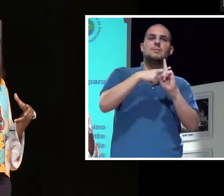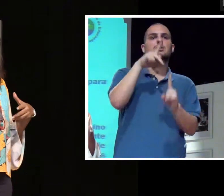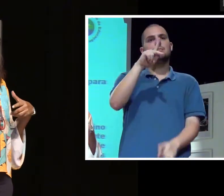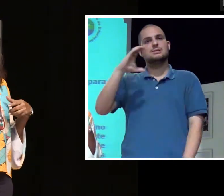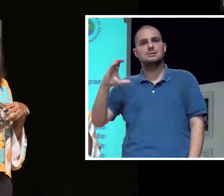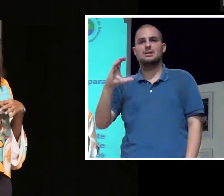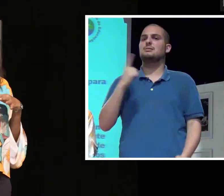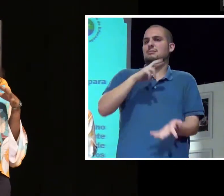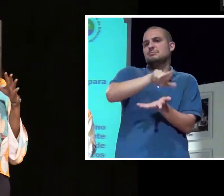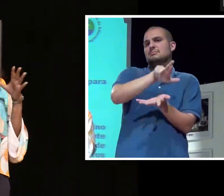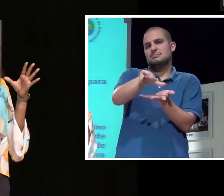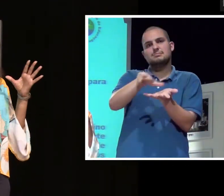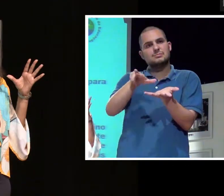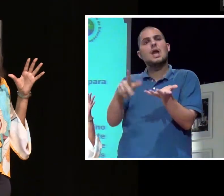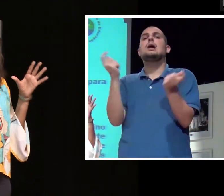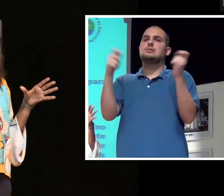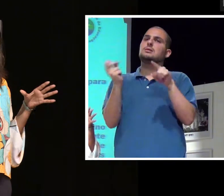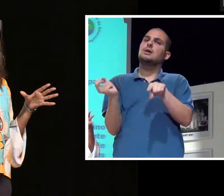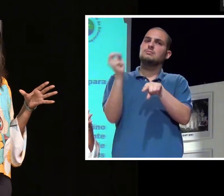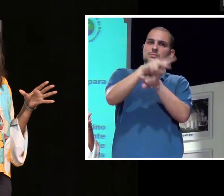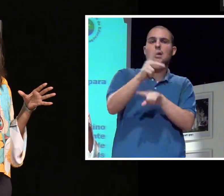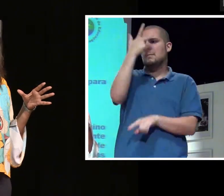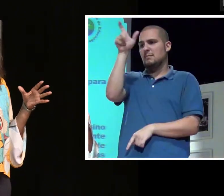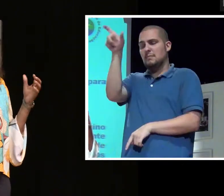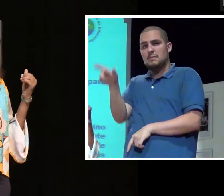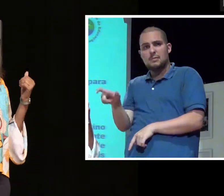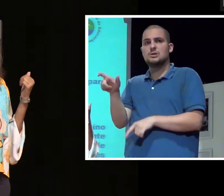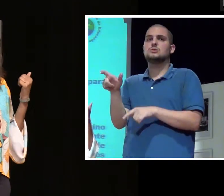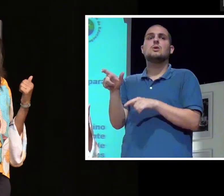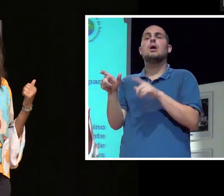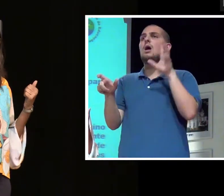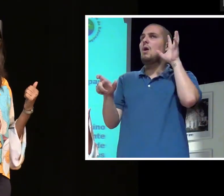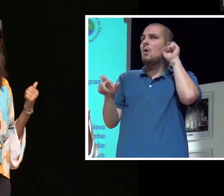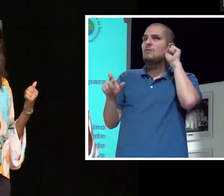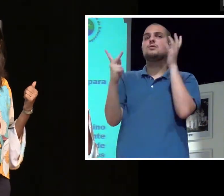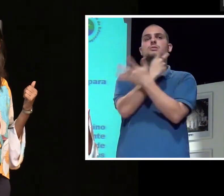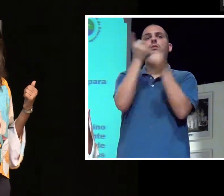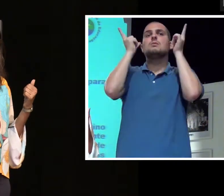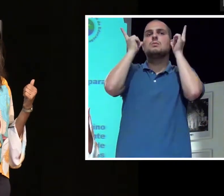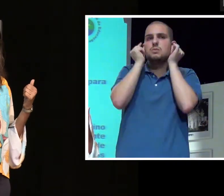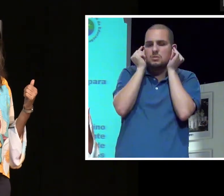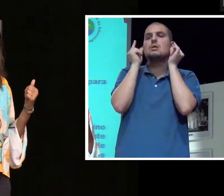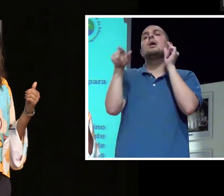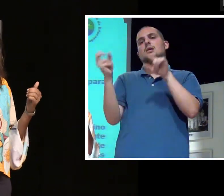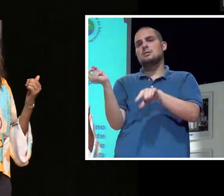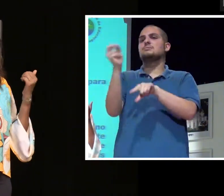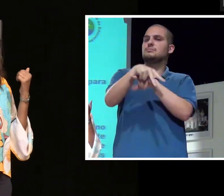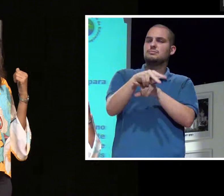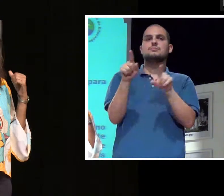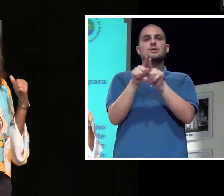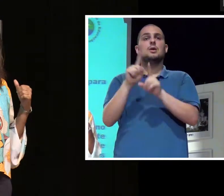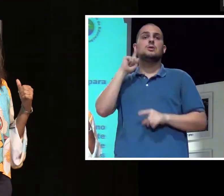paralisia cerebral, enfim, todo tipo de pessoas ouvintes que perderam a audição, né?